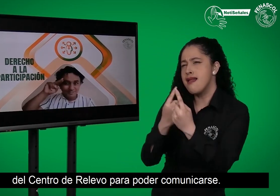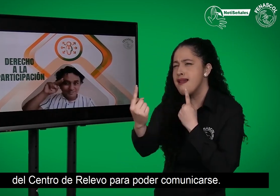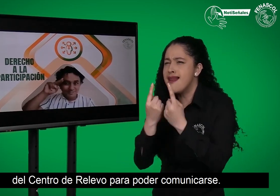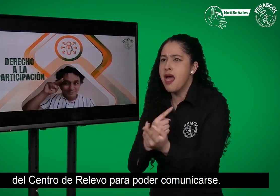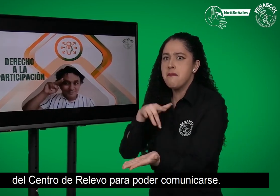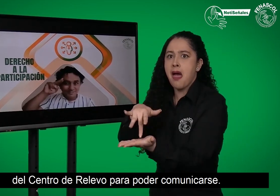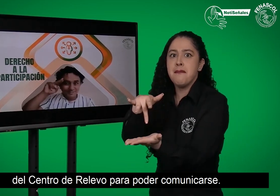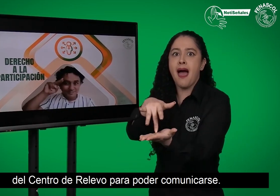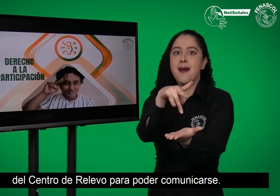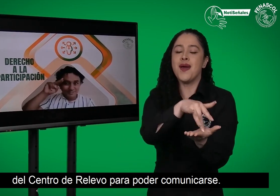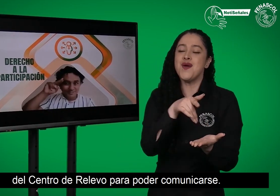comunicarse.